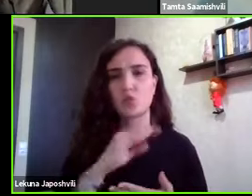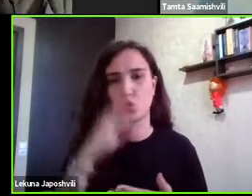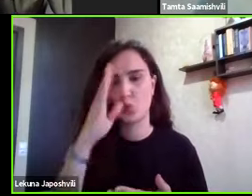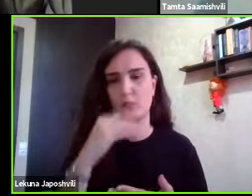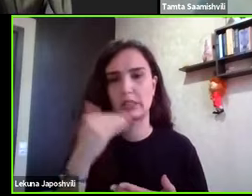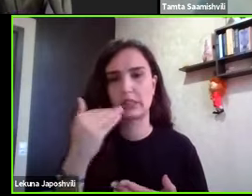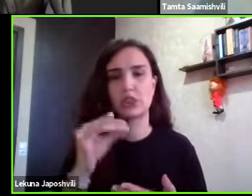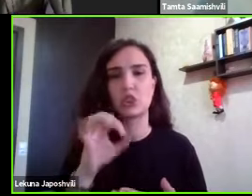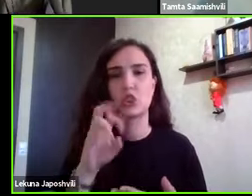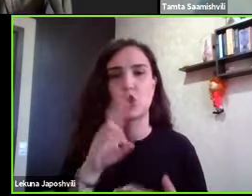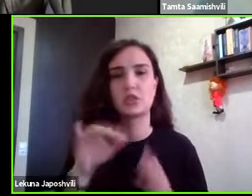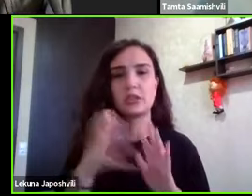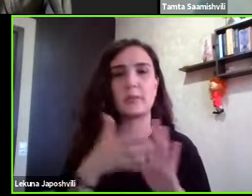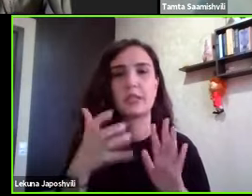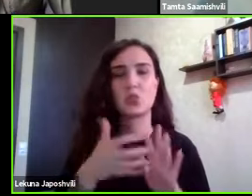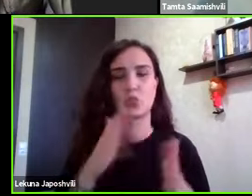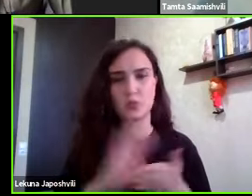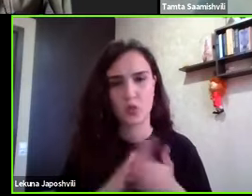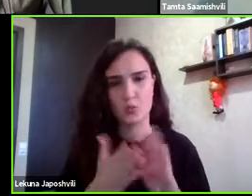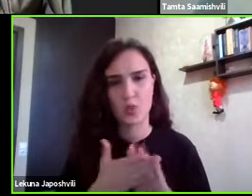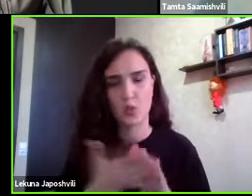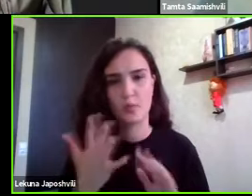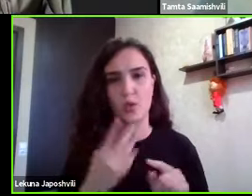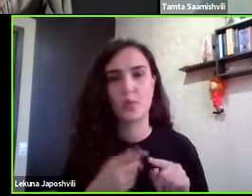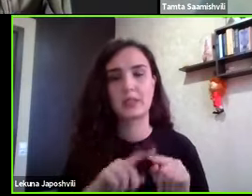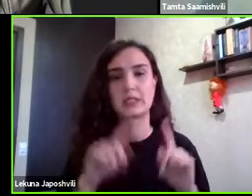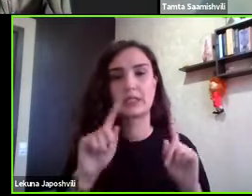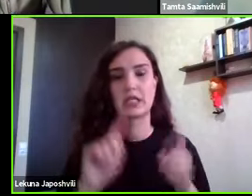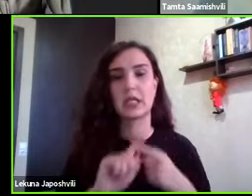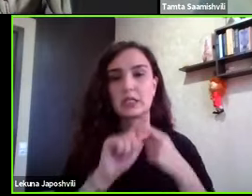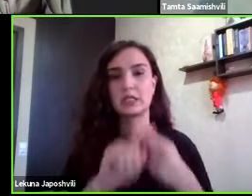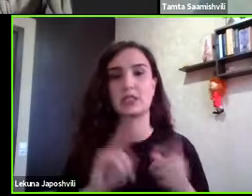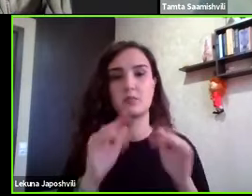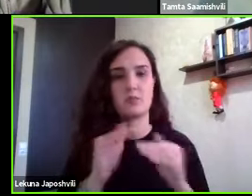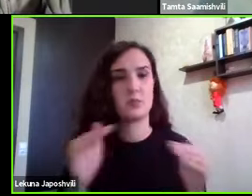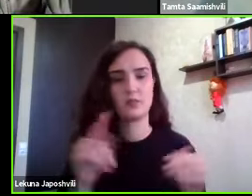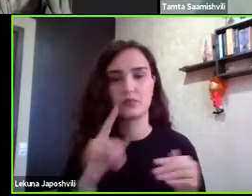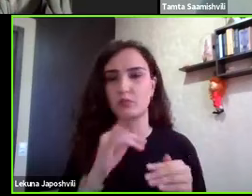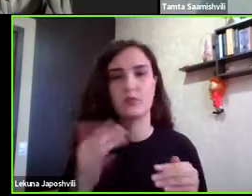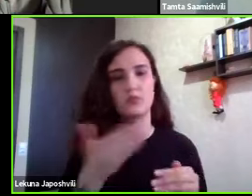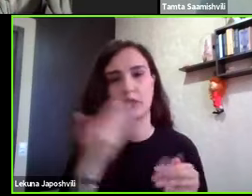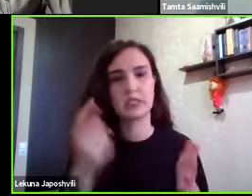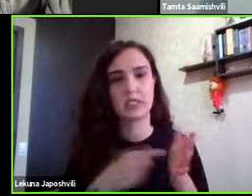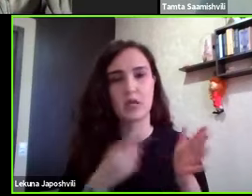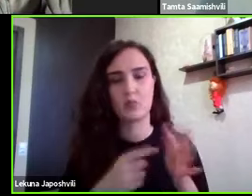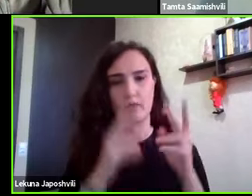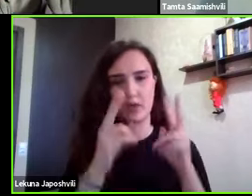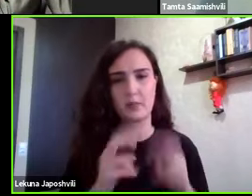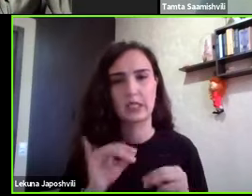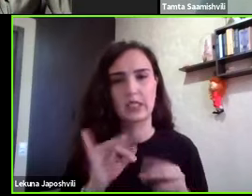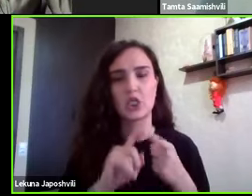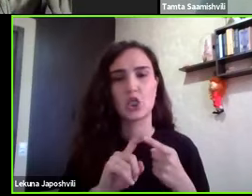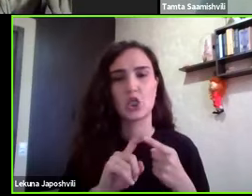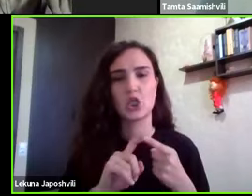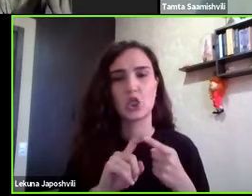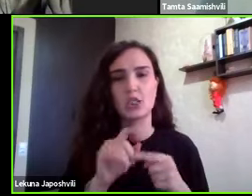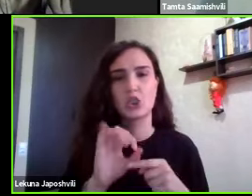იოდ დეფიციტური მდგომარეობა, რომელიც გადაზდის ბავშვს და არ არის ბავშვი გამოკვლეული თქვა იოდის